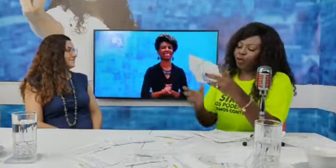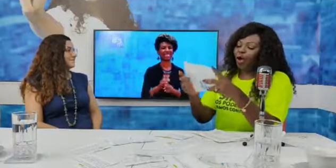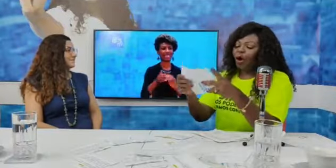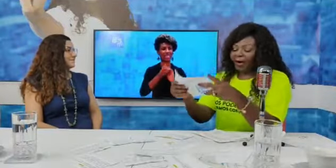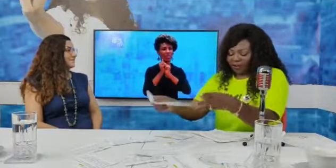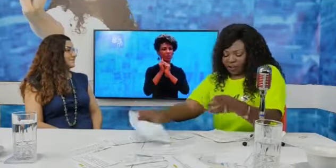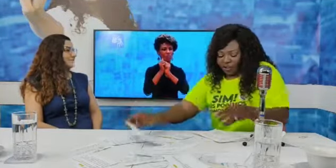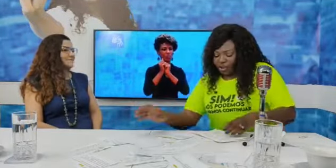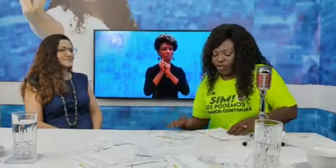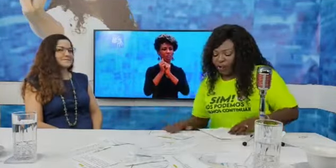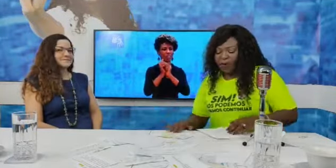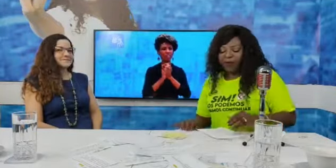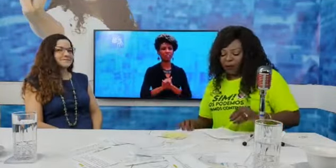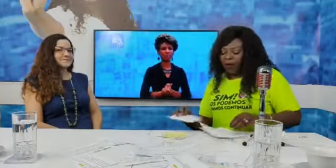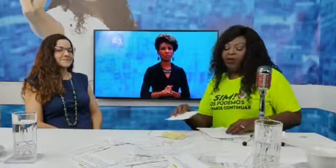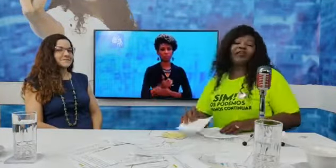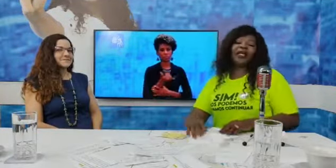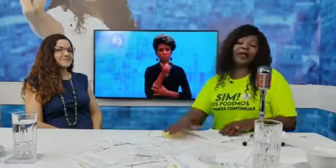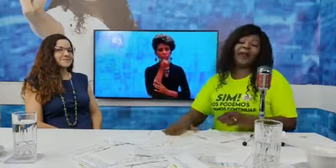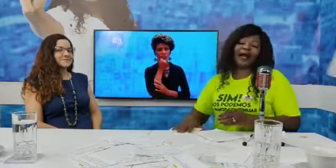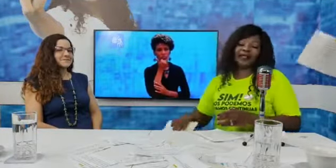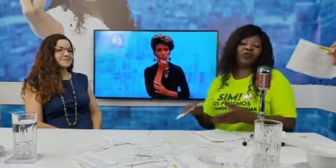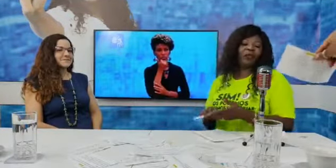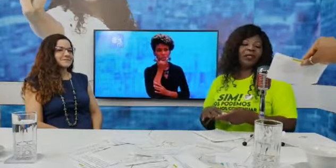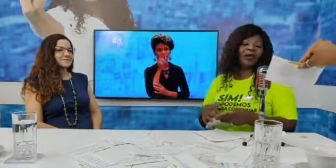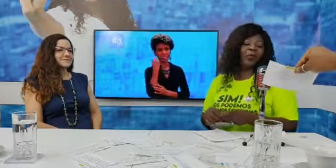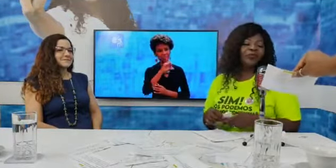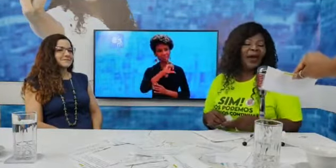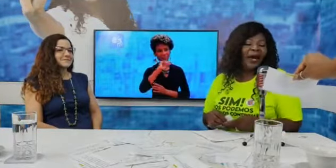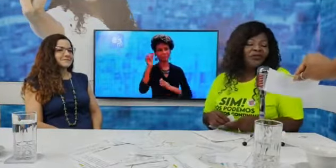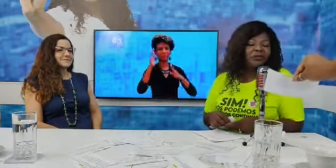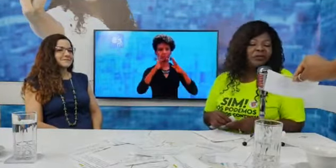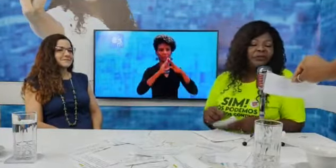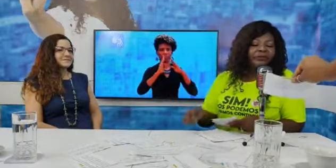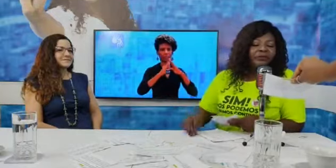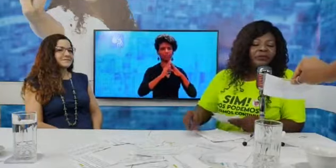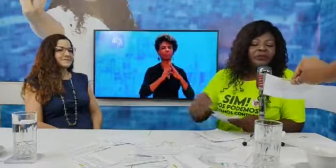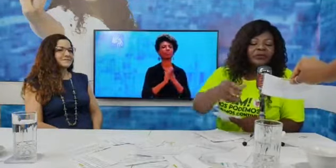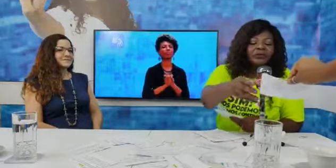juntos. Olha, gente, desculpa, viu? Vou ter que ir para casa. Só vou mandar um alô para os bairros.